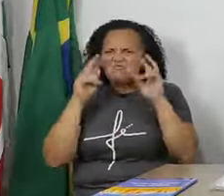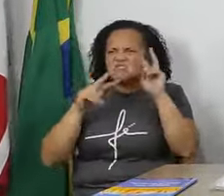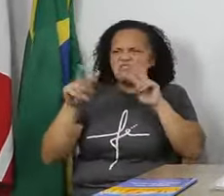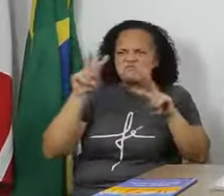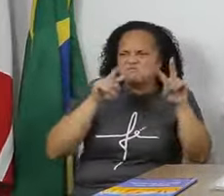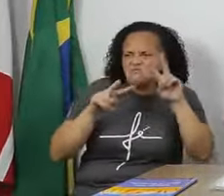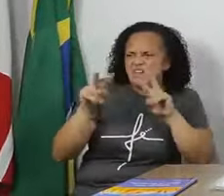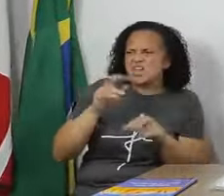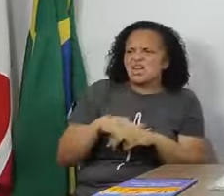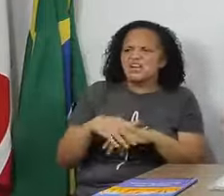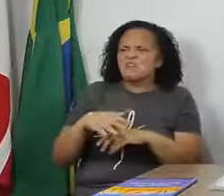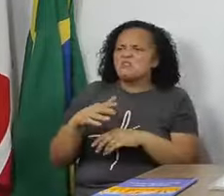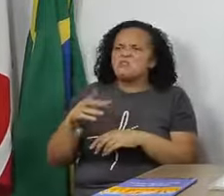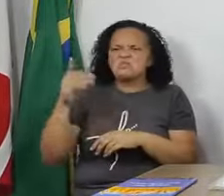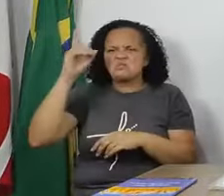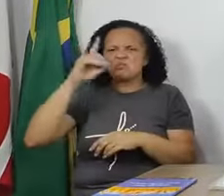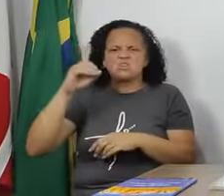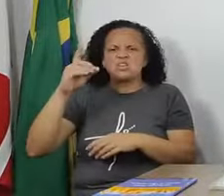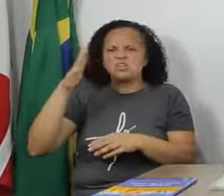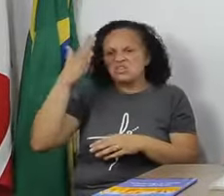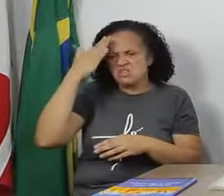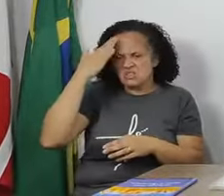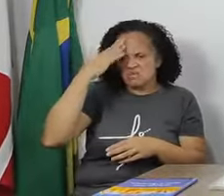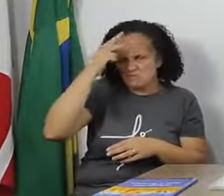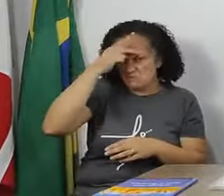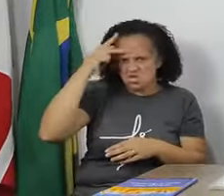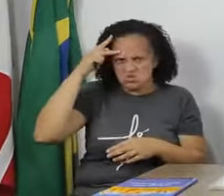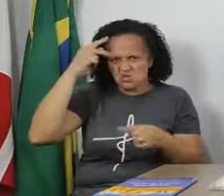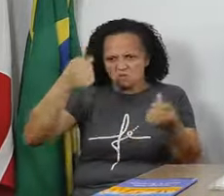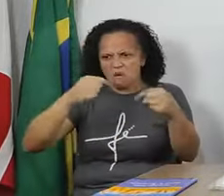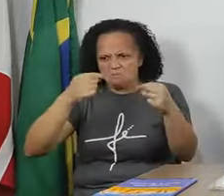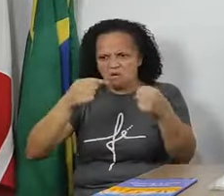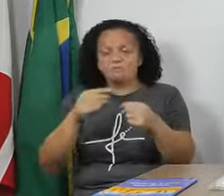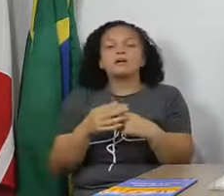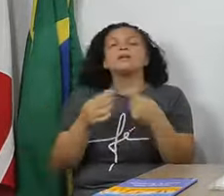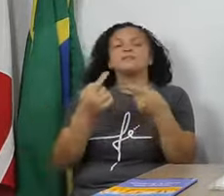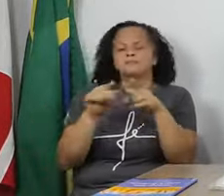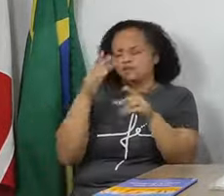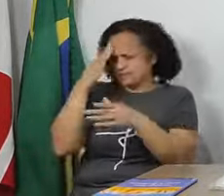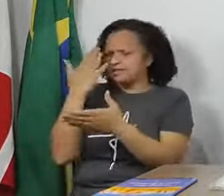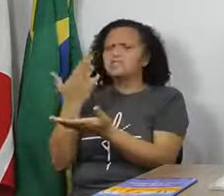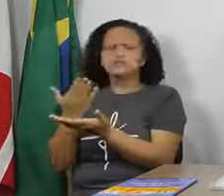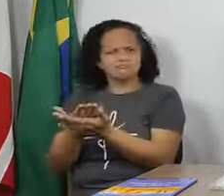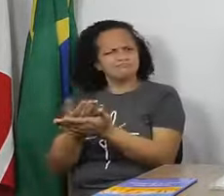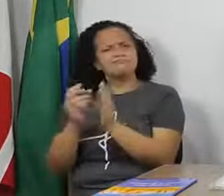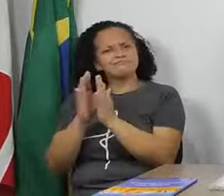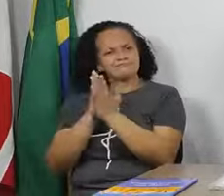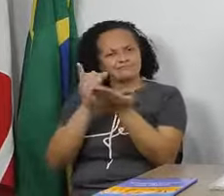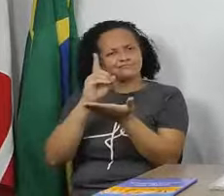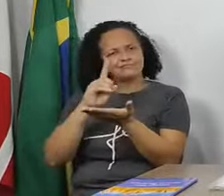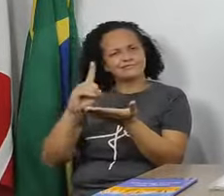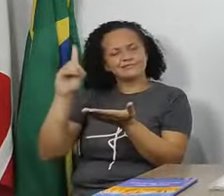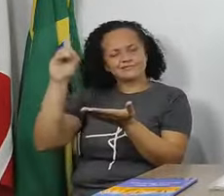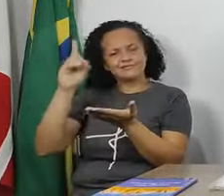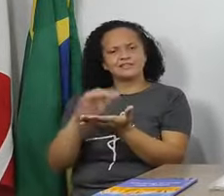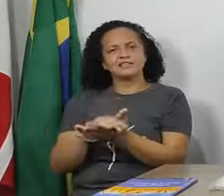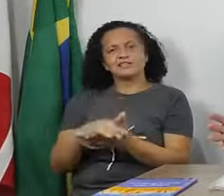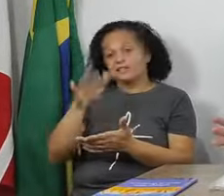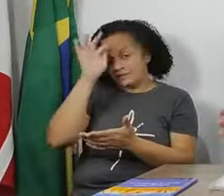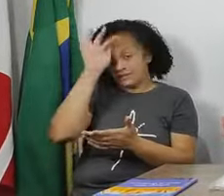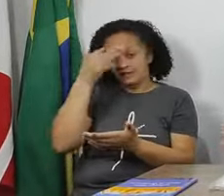forma negativa e se firma no que Deus diz sobre a sua palavra. A fé é acreditar em